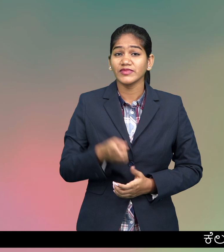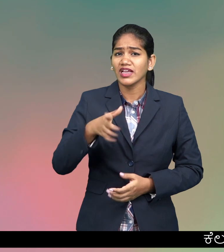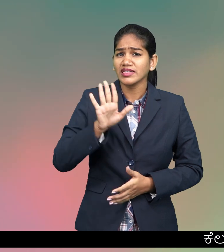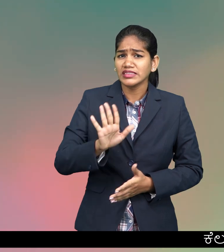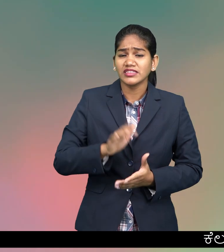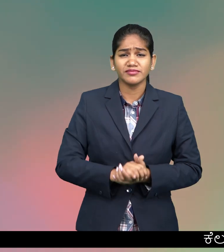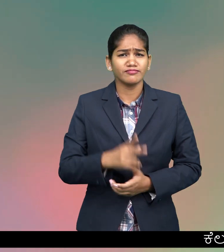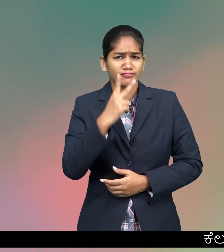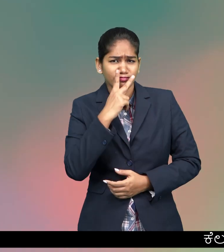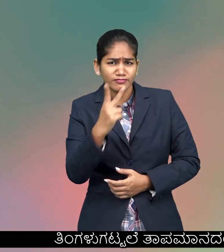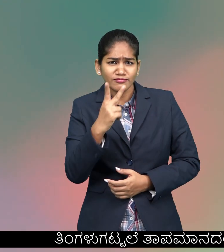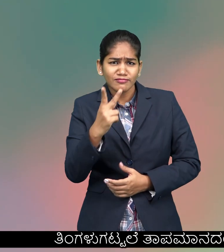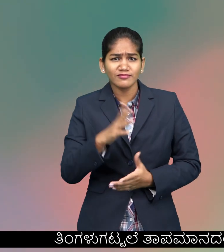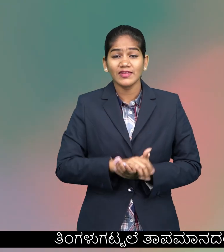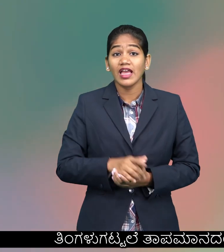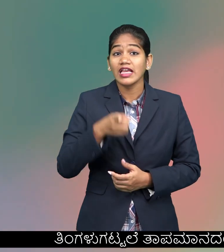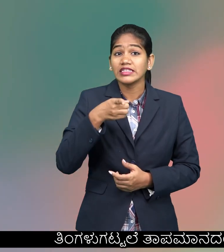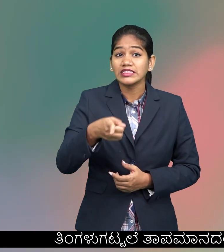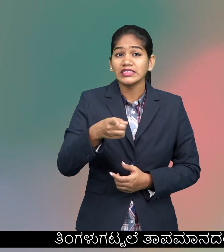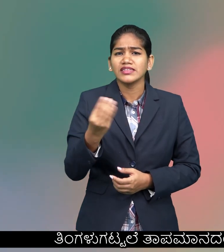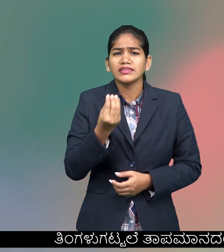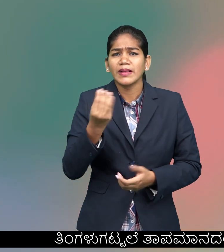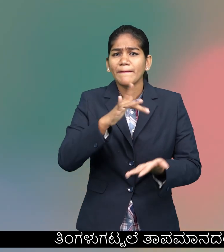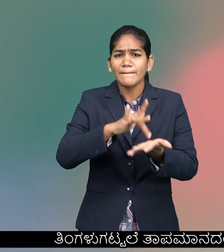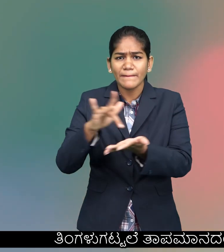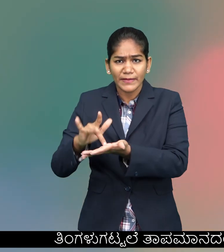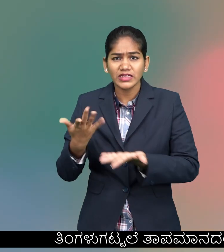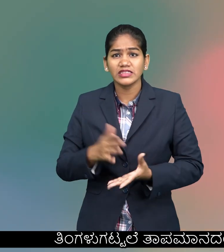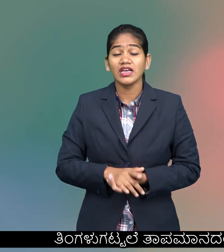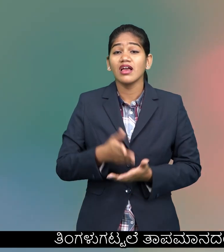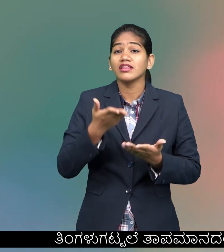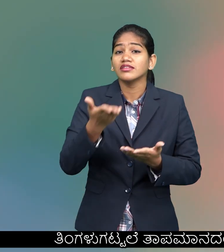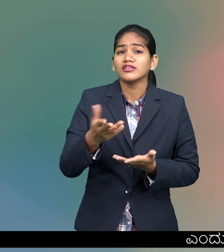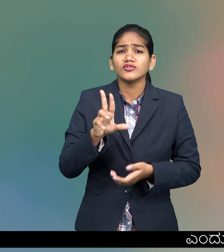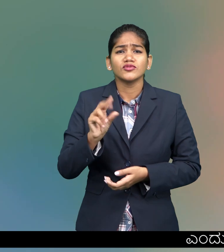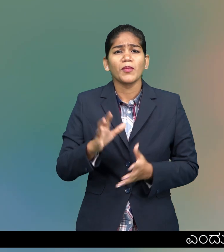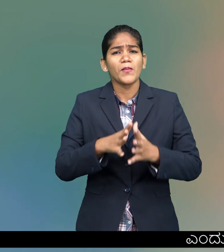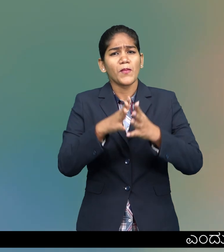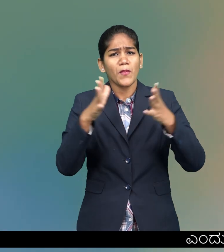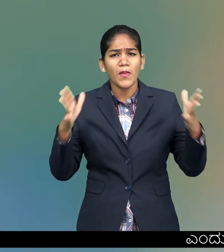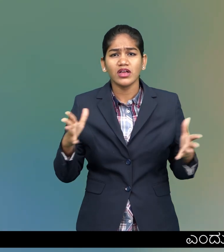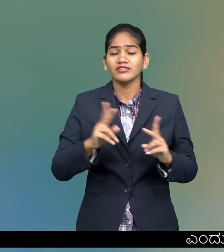ಕೆಲವು ಸ್ಥಳಗಳಲ್ಲಿ ತಿಂಗಳುಗಟ್ಟಲೆ ತಾಪಮಾನದಲ್ಲಿ ಹೆಚ್ಚಿನ ವ್ಯತ್ಯಾಸ ಕಂಡುಬರುವುದಿಲ್ಲ ಎಂದು ಗಮನಿಸಲಾಗಿದೆ.